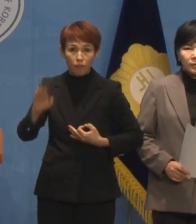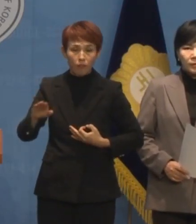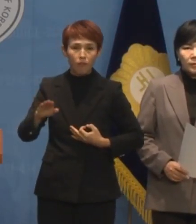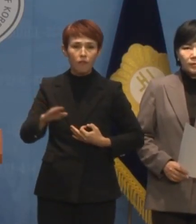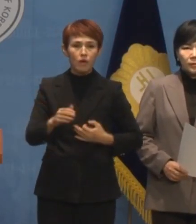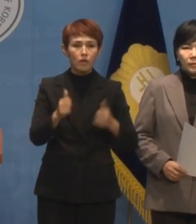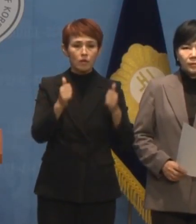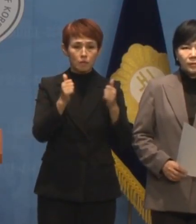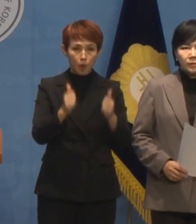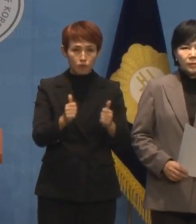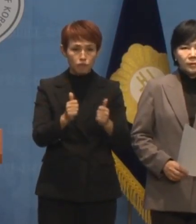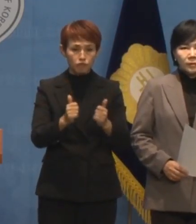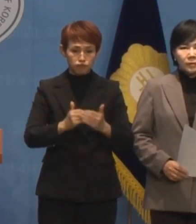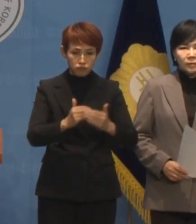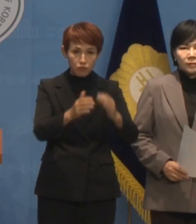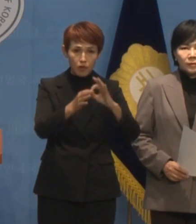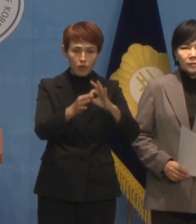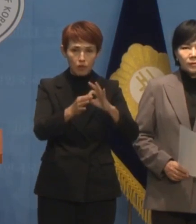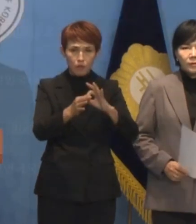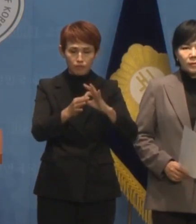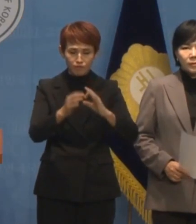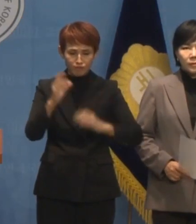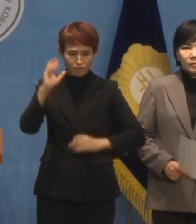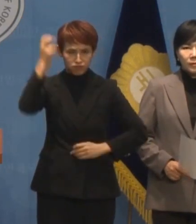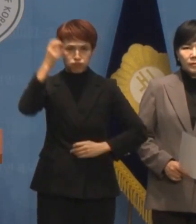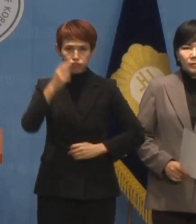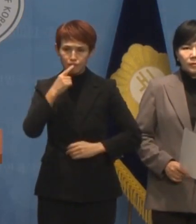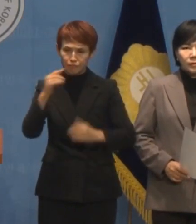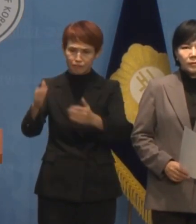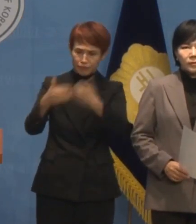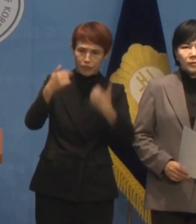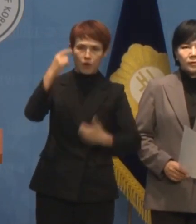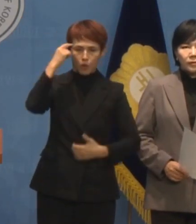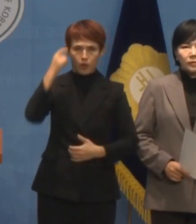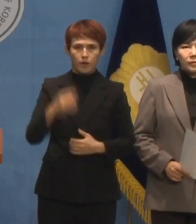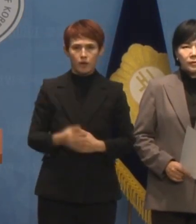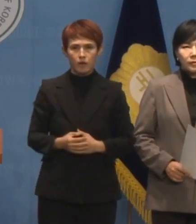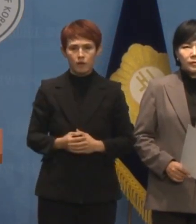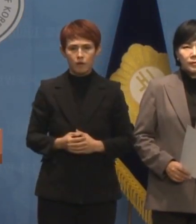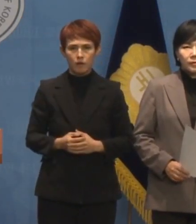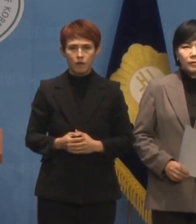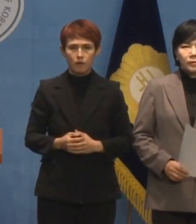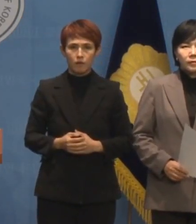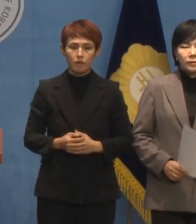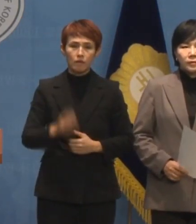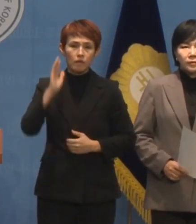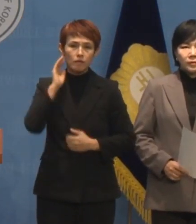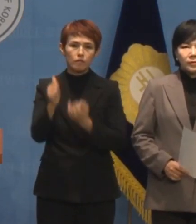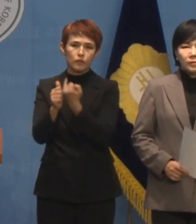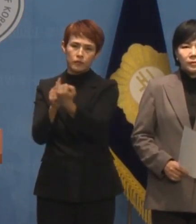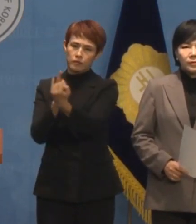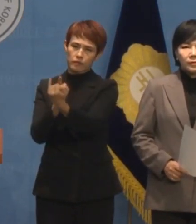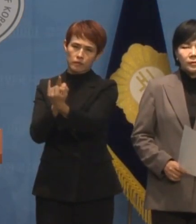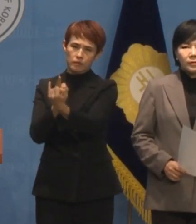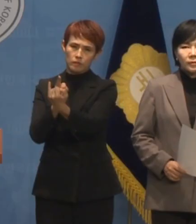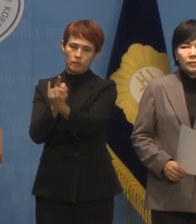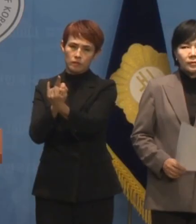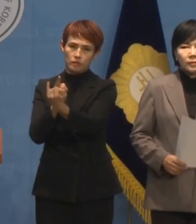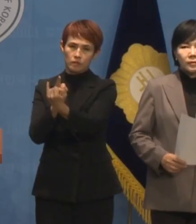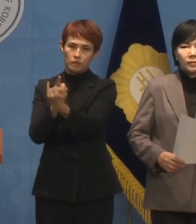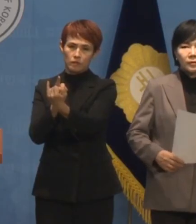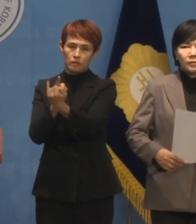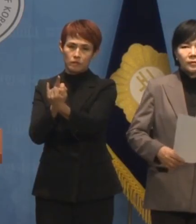집행에 대해서는 이렇게 발끈하는지, 그리고 의혹의 한복판에 서 있는 김건희 여사가 언제까지